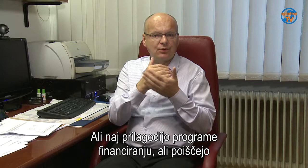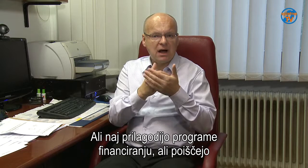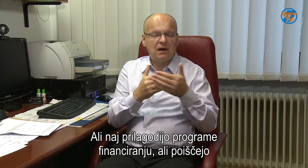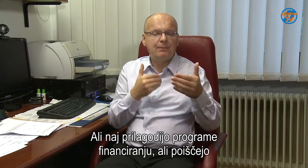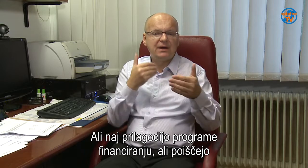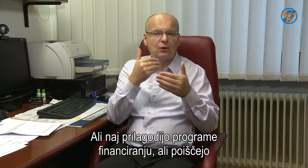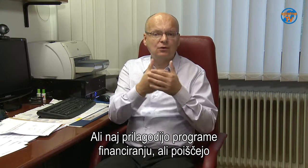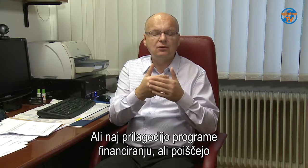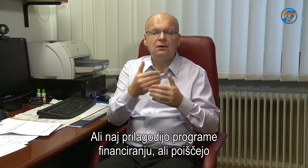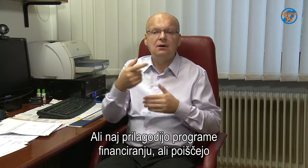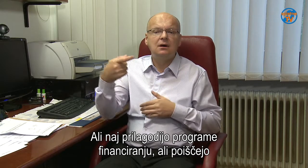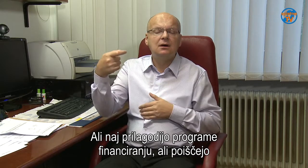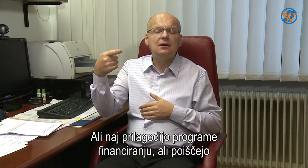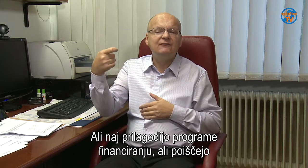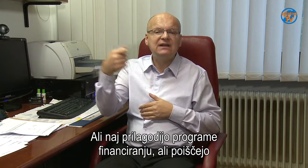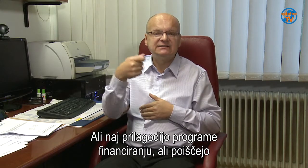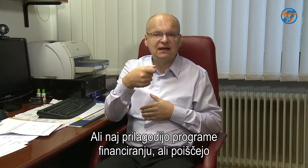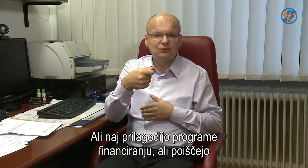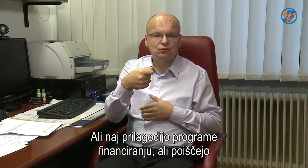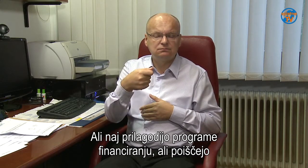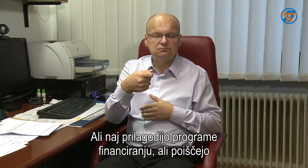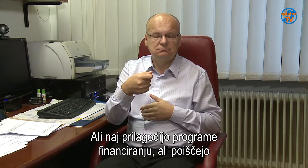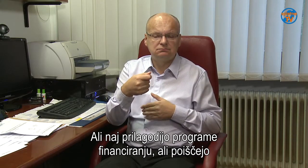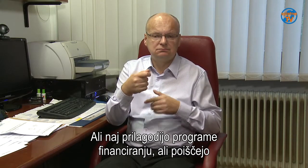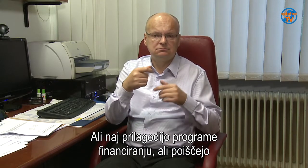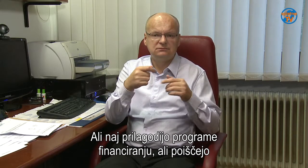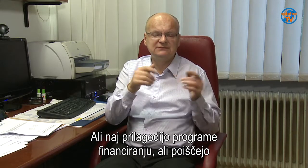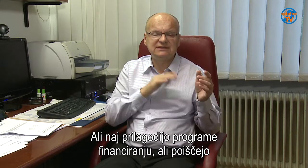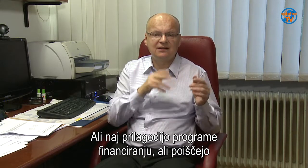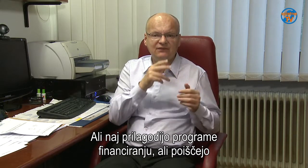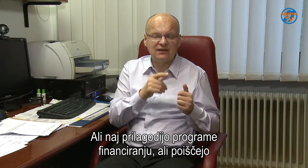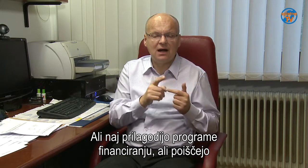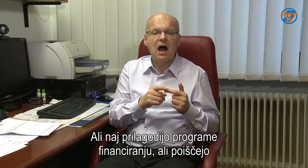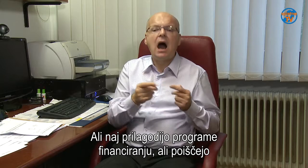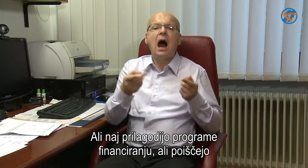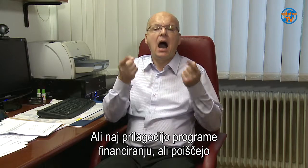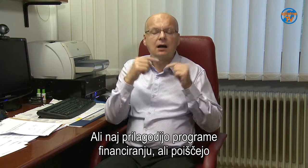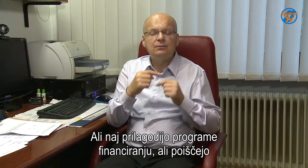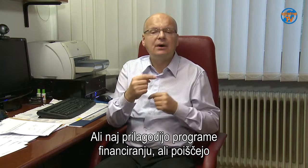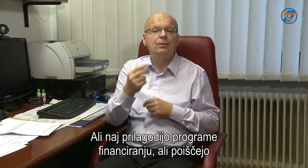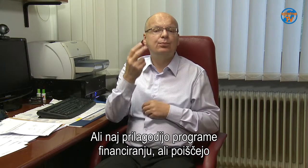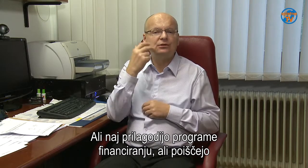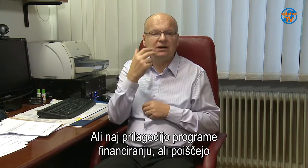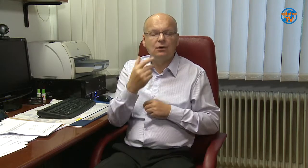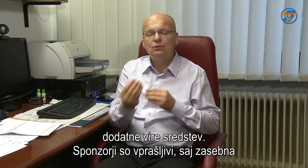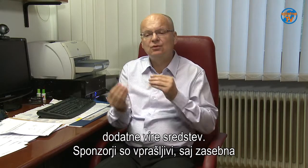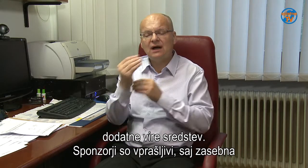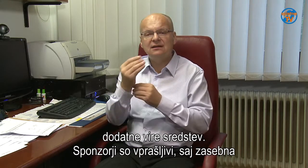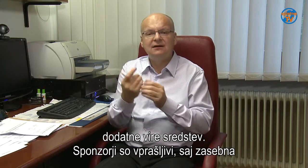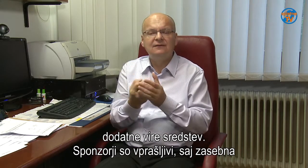programa, lahko tudi financiranje programa pisa in pa poišajo dodatne